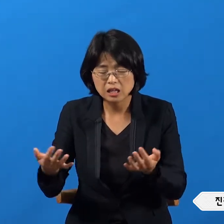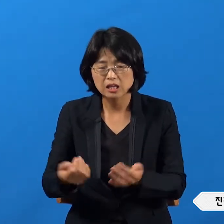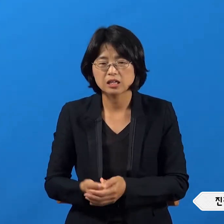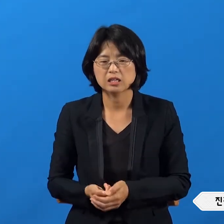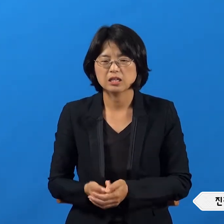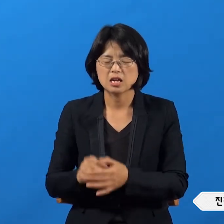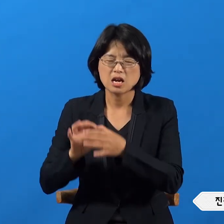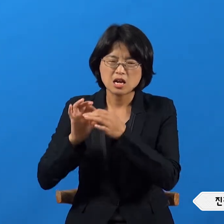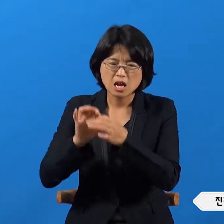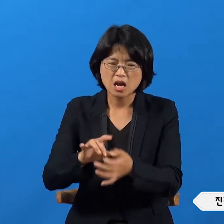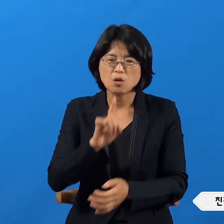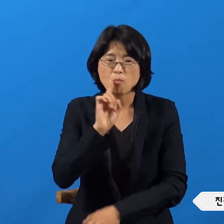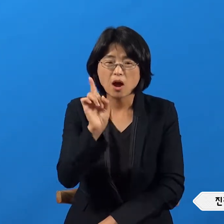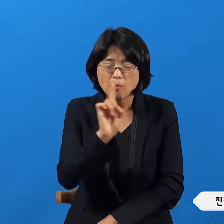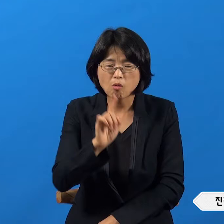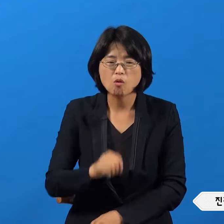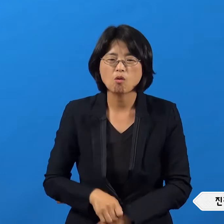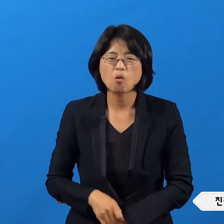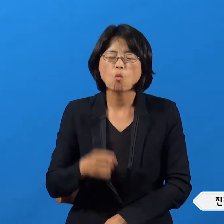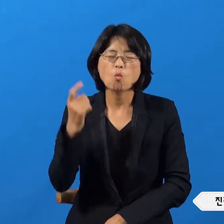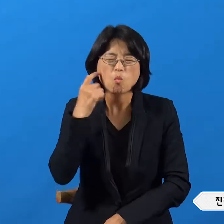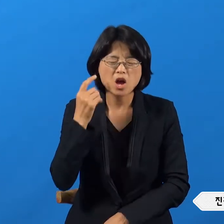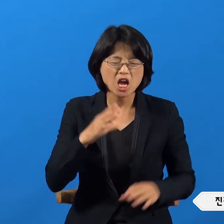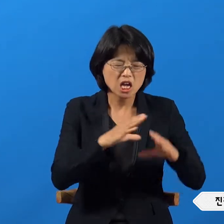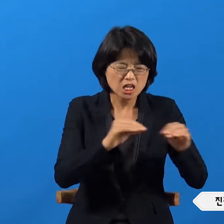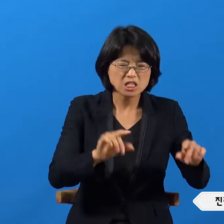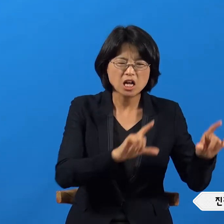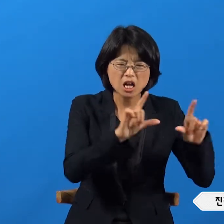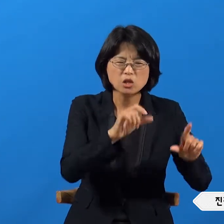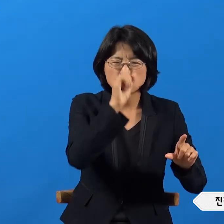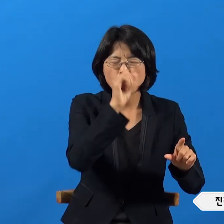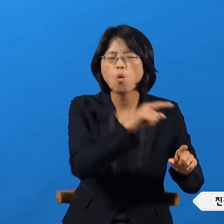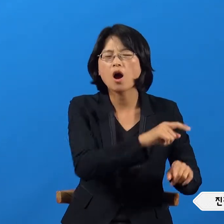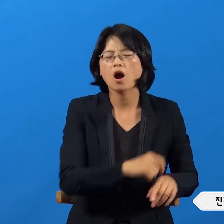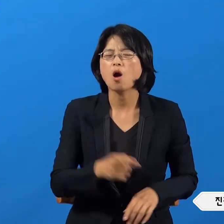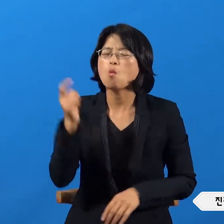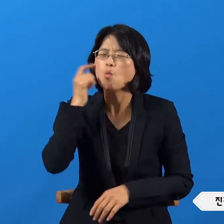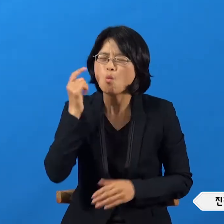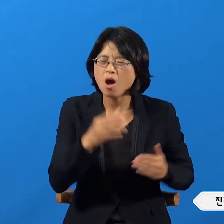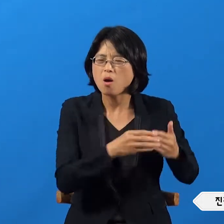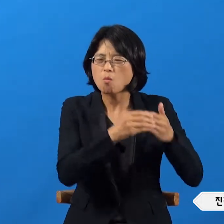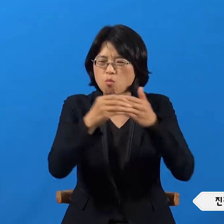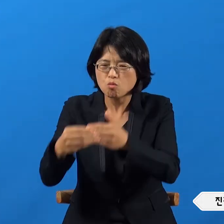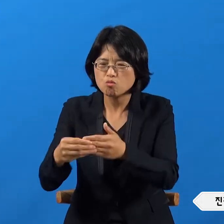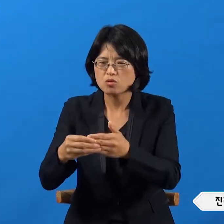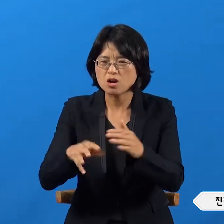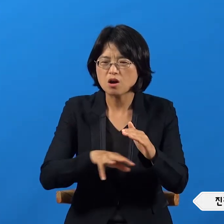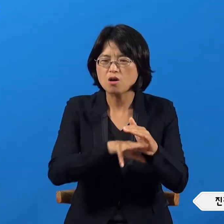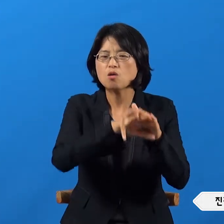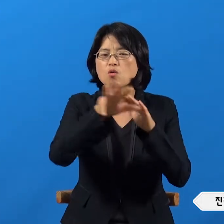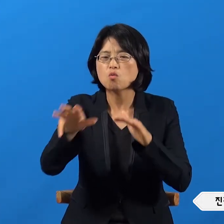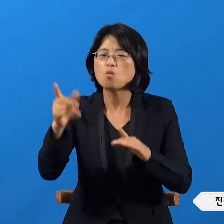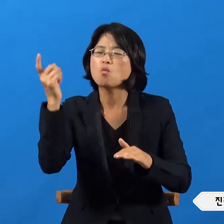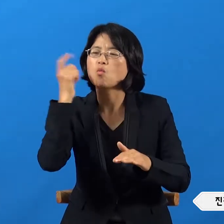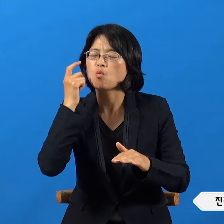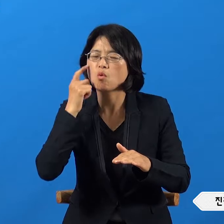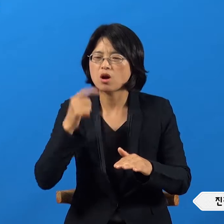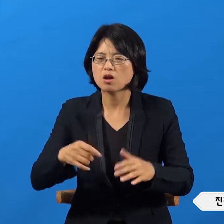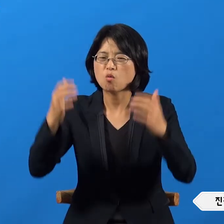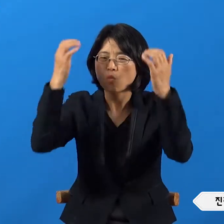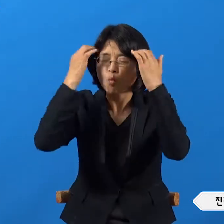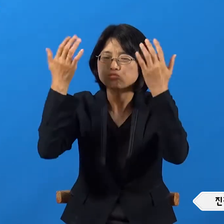그때가 좋았노라. 왜 우리를 데려와서 여기서 고생시키고 여기서 죽게 하는가? 그들이